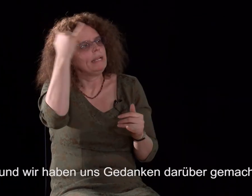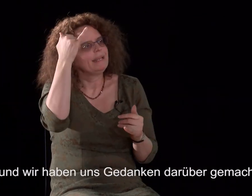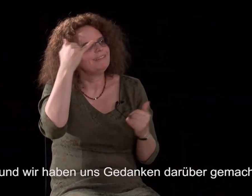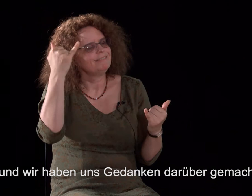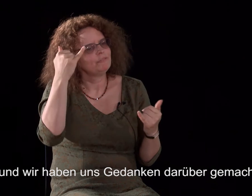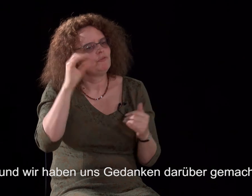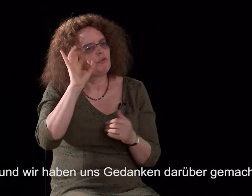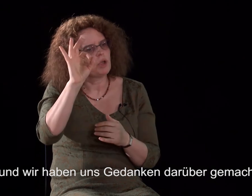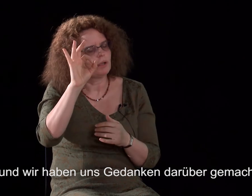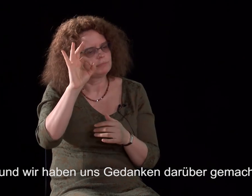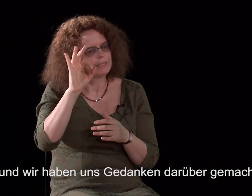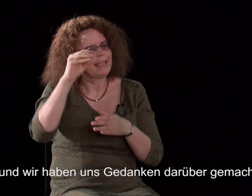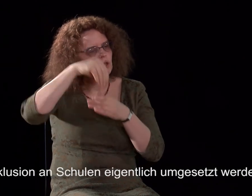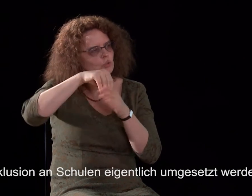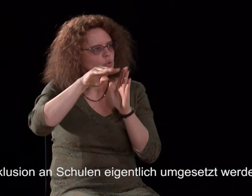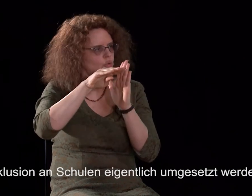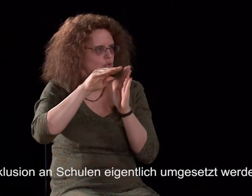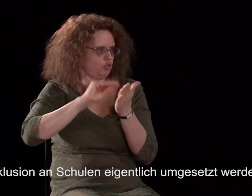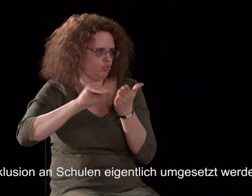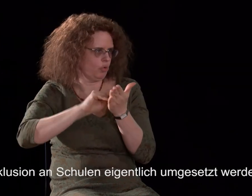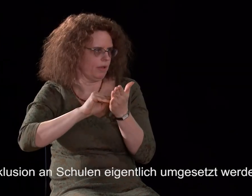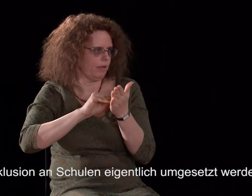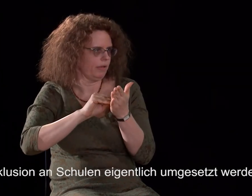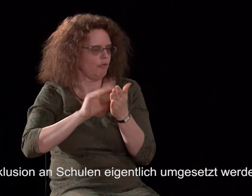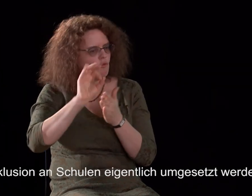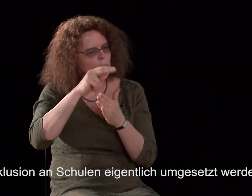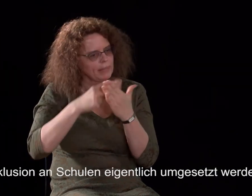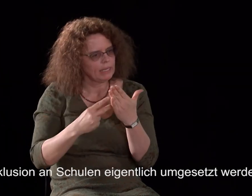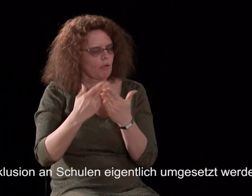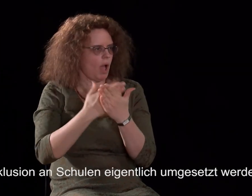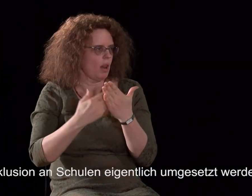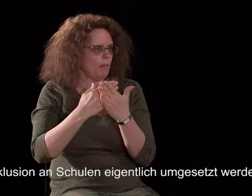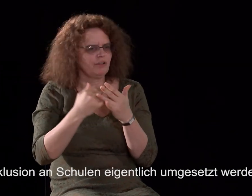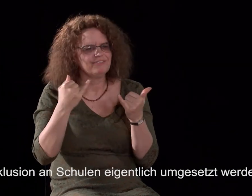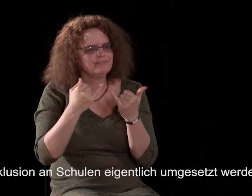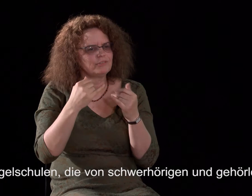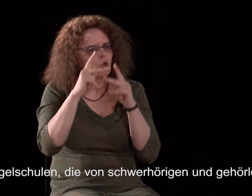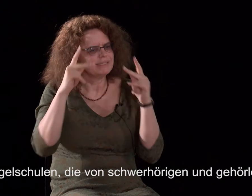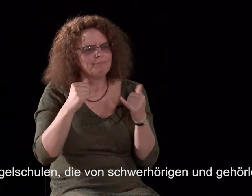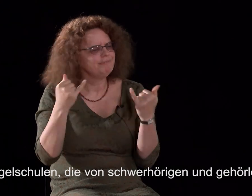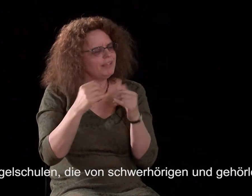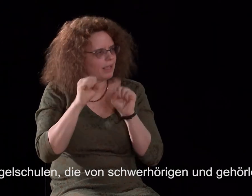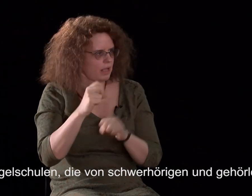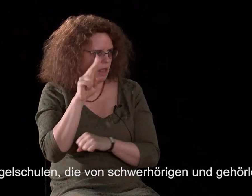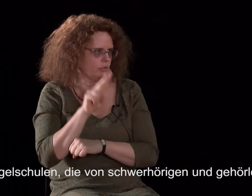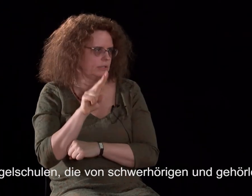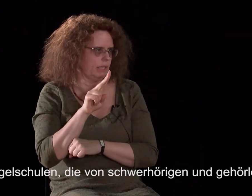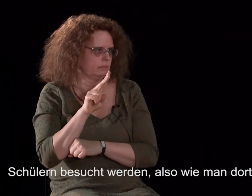uns Gedanken darüber gemacht, ja, wie Inklusion an Schulen eigentlich umgesetzt werden kann, insbesondere an gehörlosen und schwerhörigen Schulen.